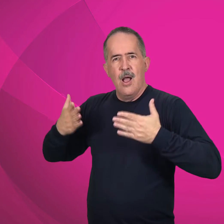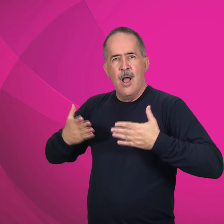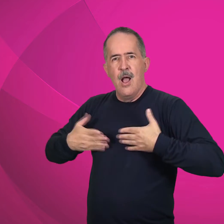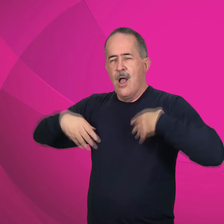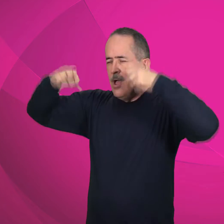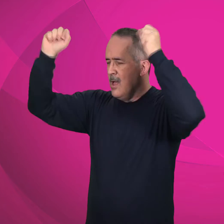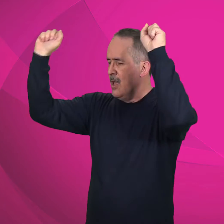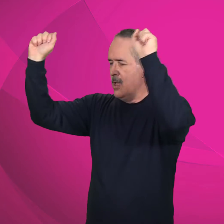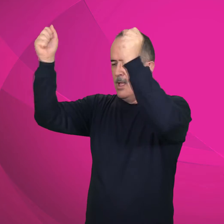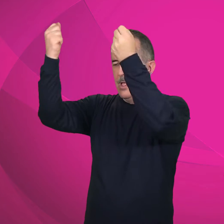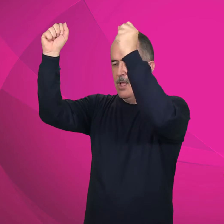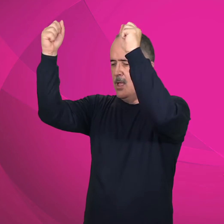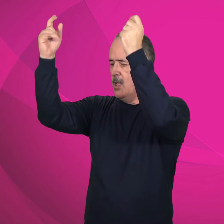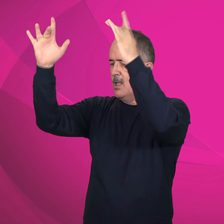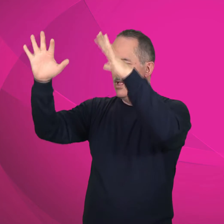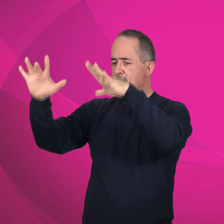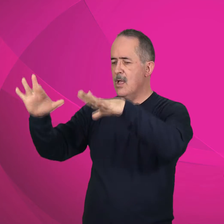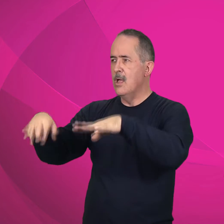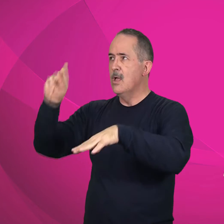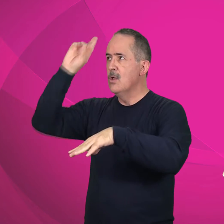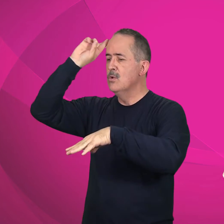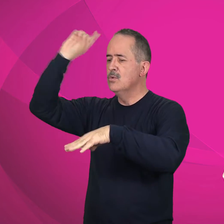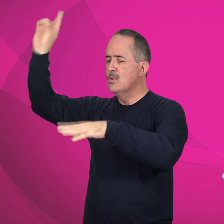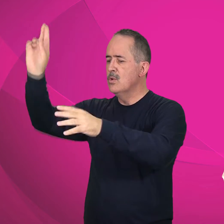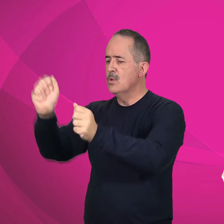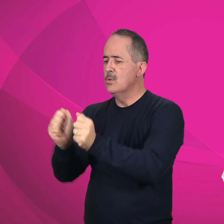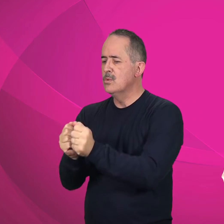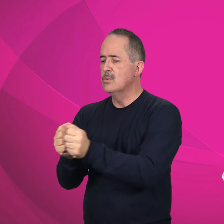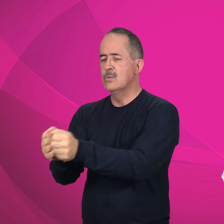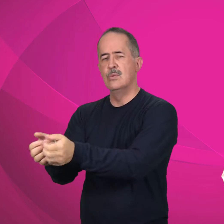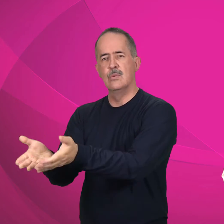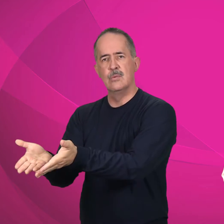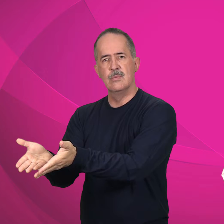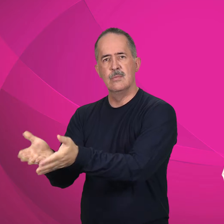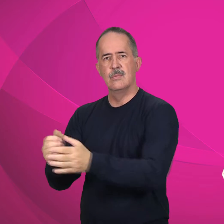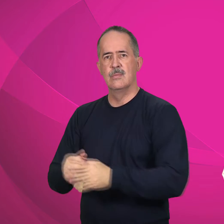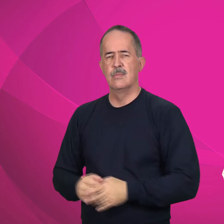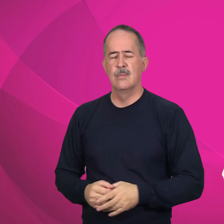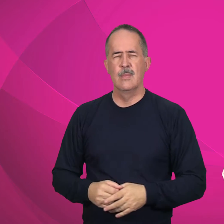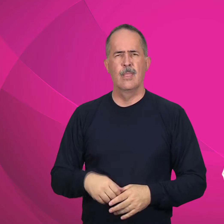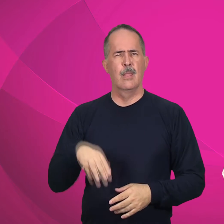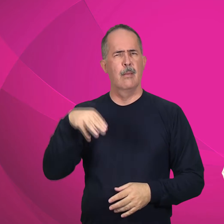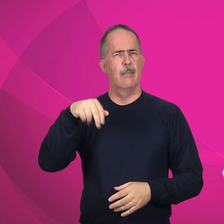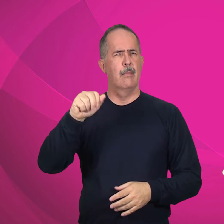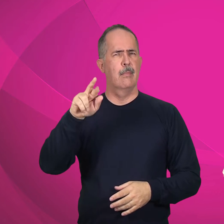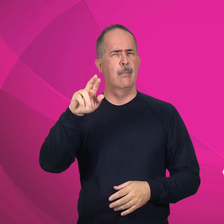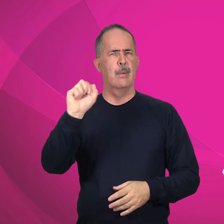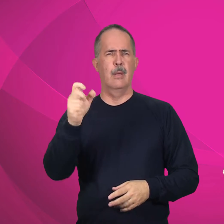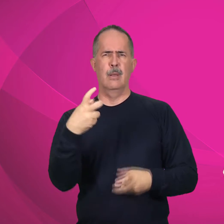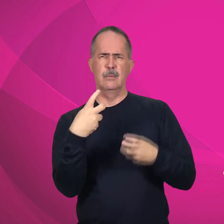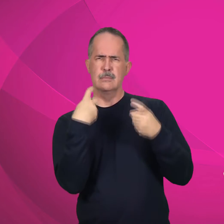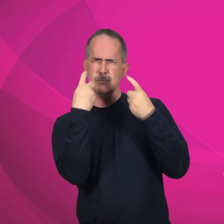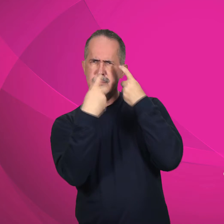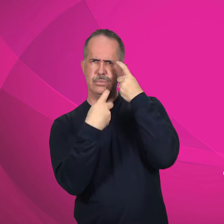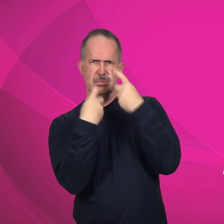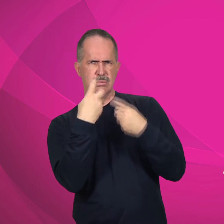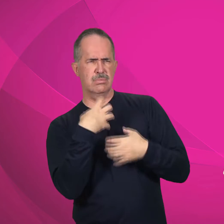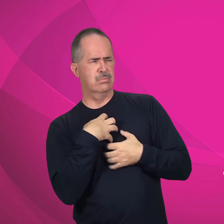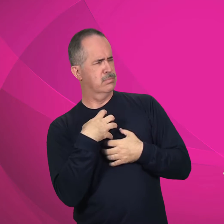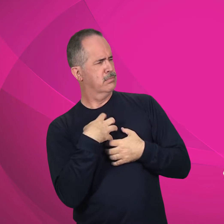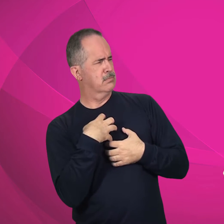alegra-te cheia de graça o senhor está contigo maria ficou